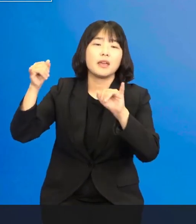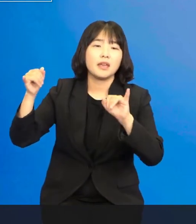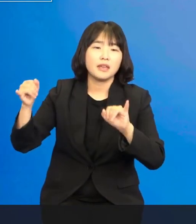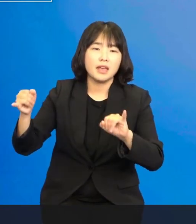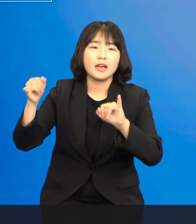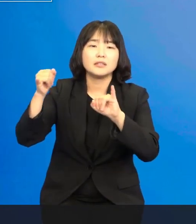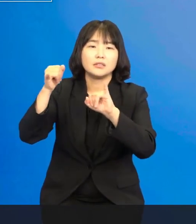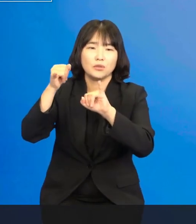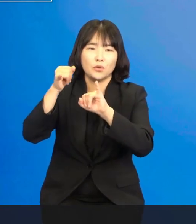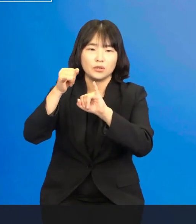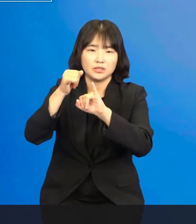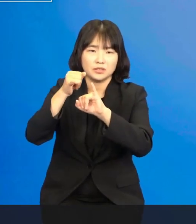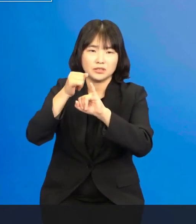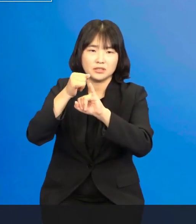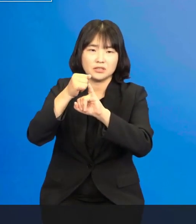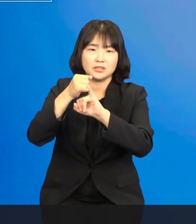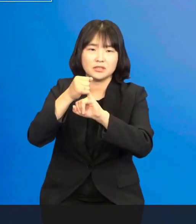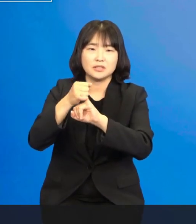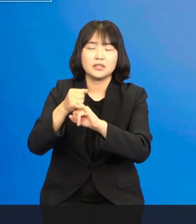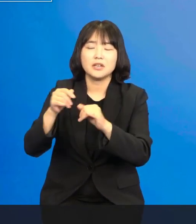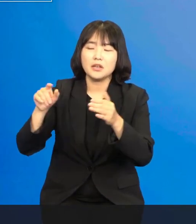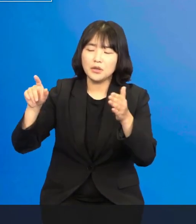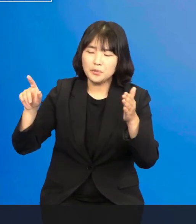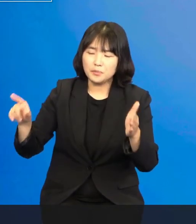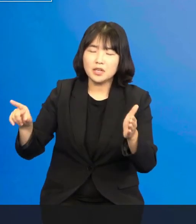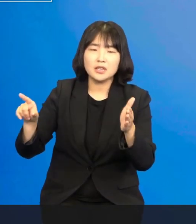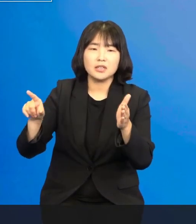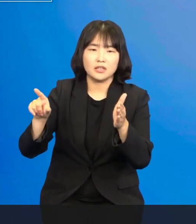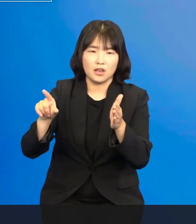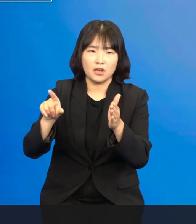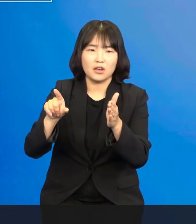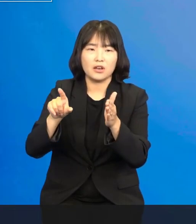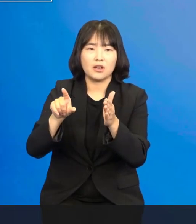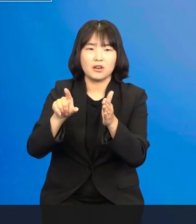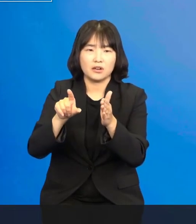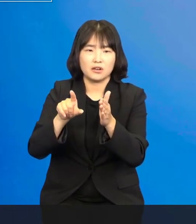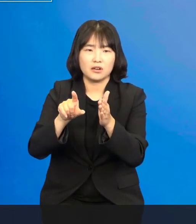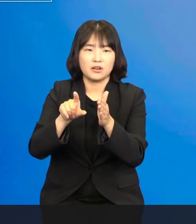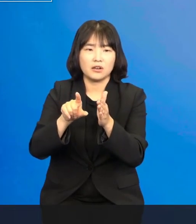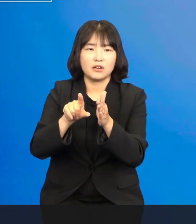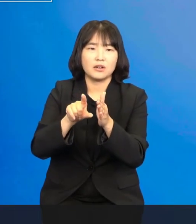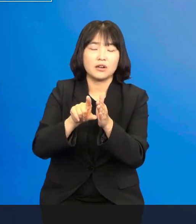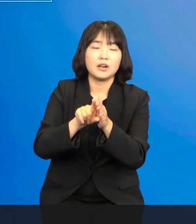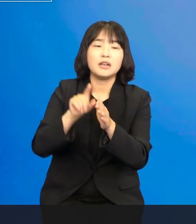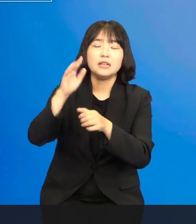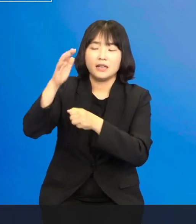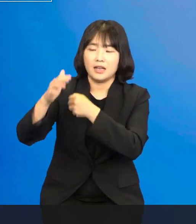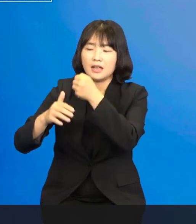주님의 약속을 믿습니다. 믿어